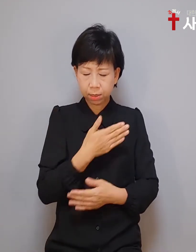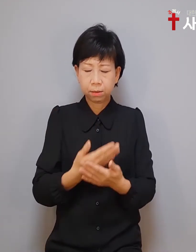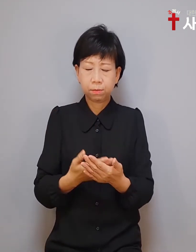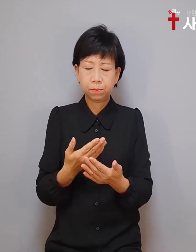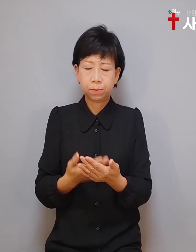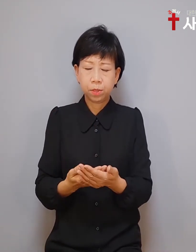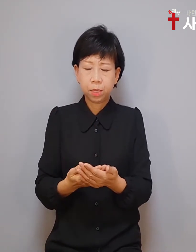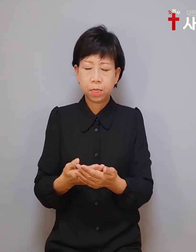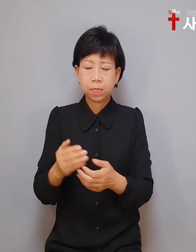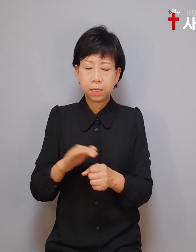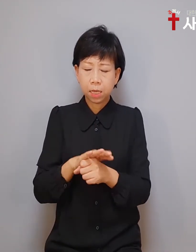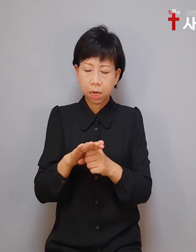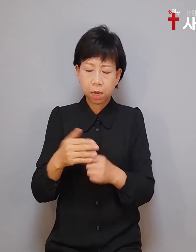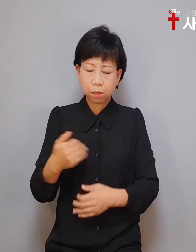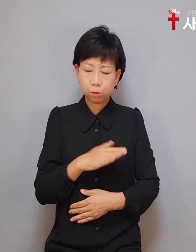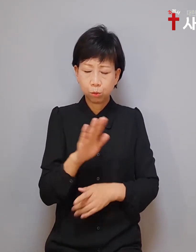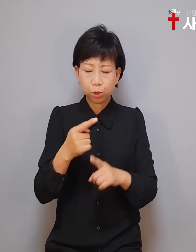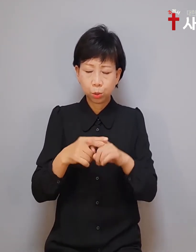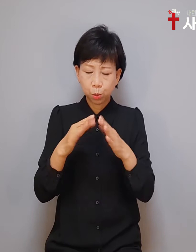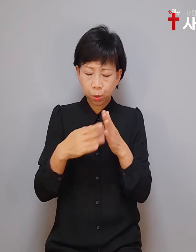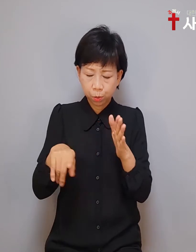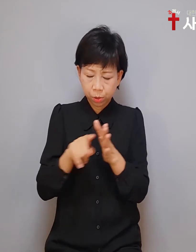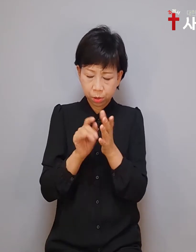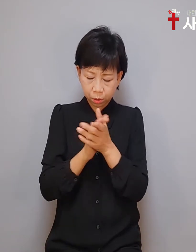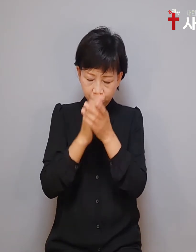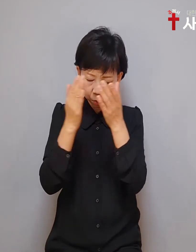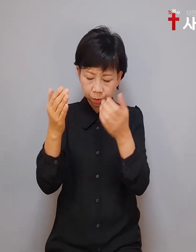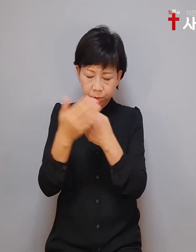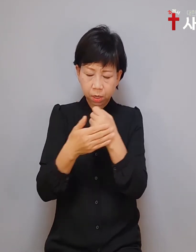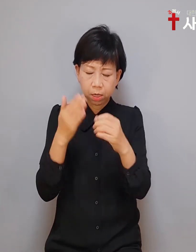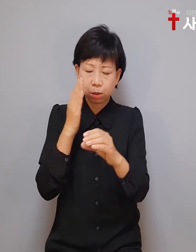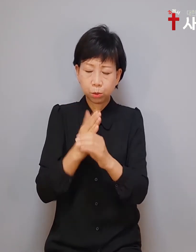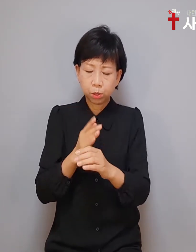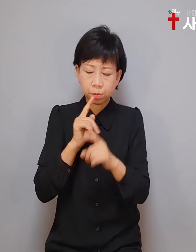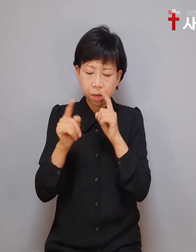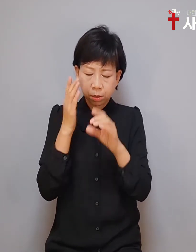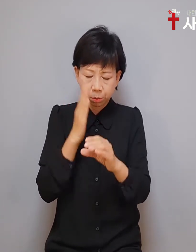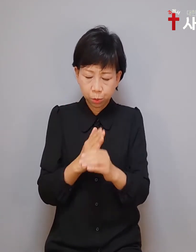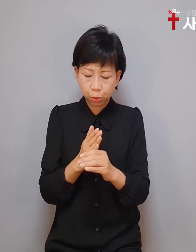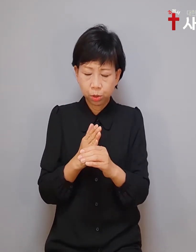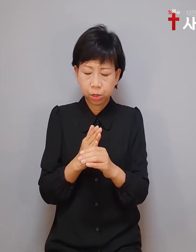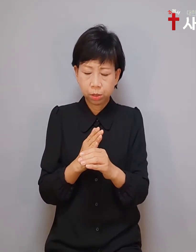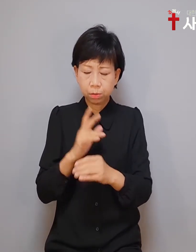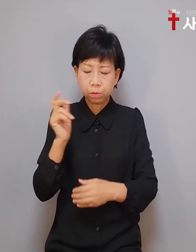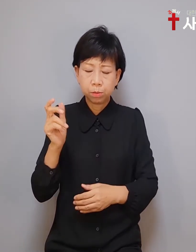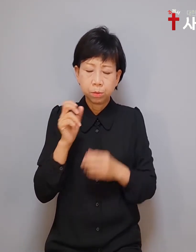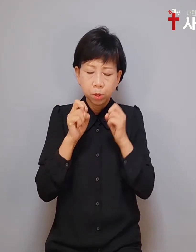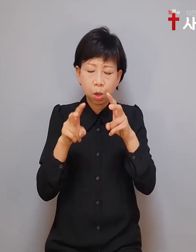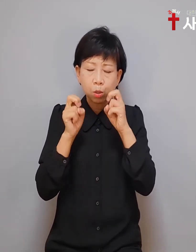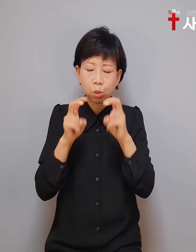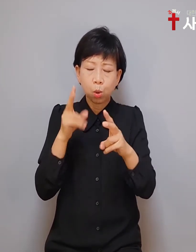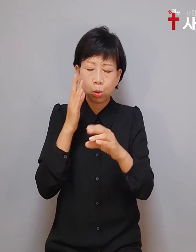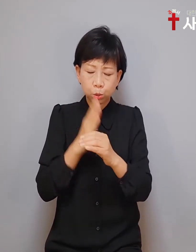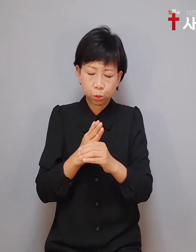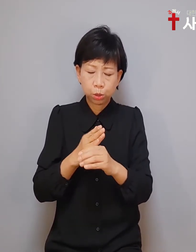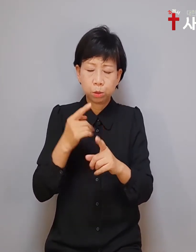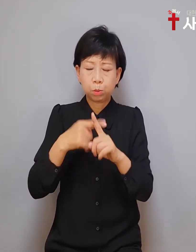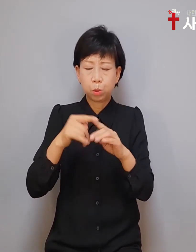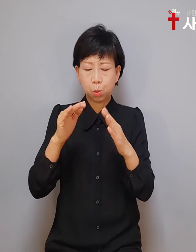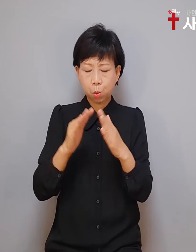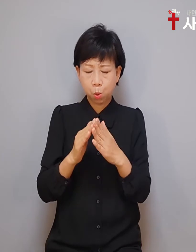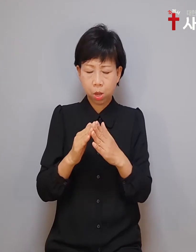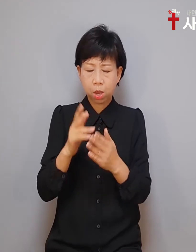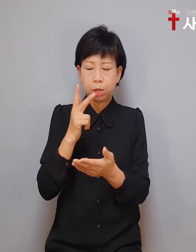우리 교회를 위하여 기도합니다. 은혜 중심, 말씀 중심, 선교 중심의 교회가 되어